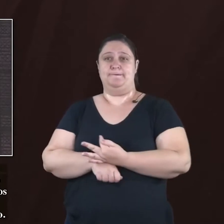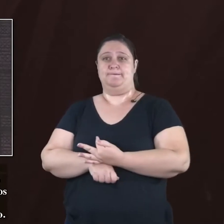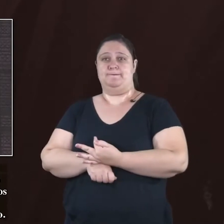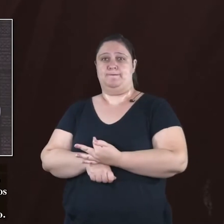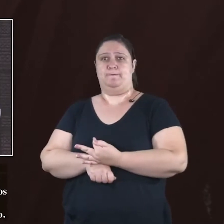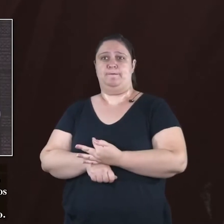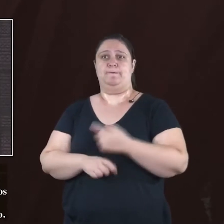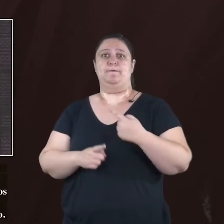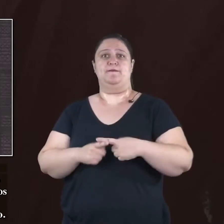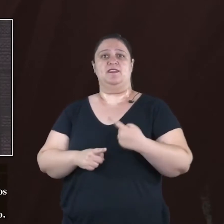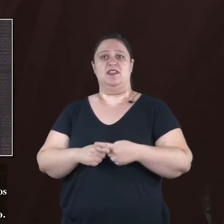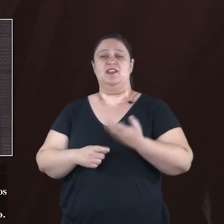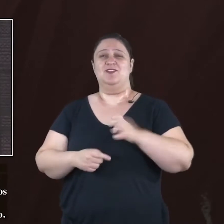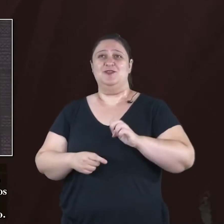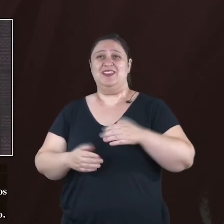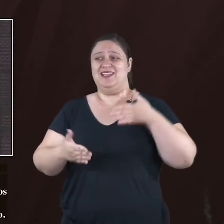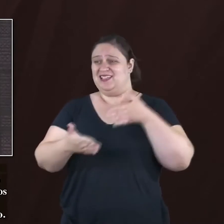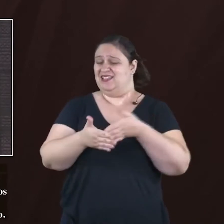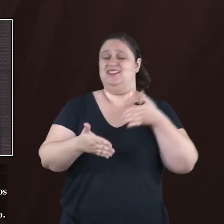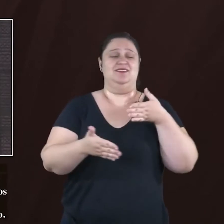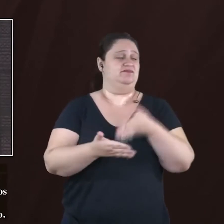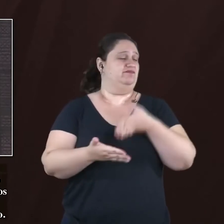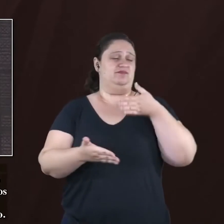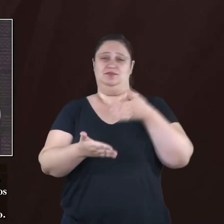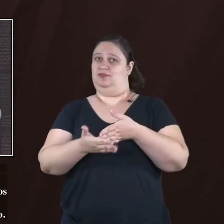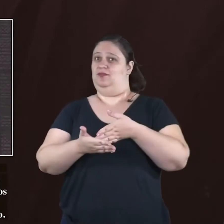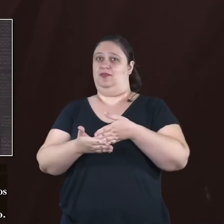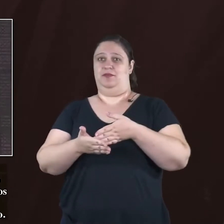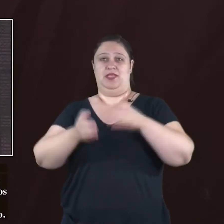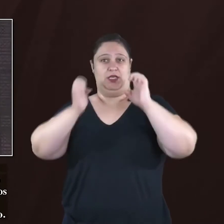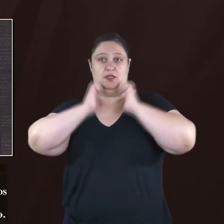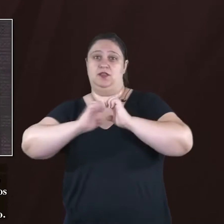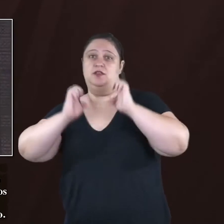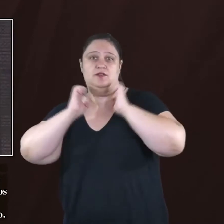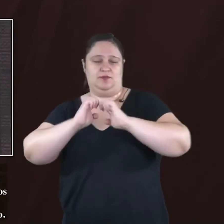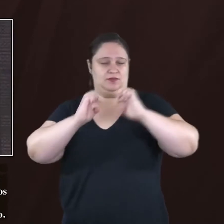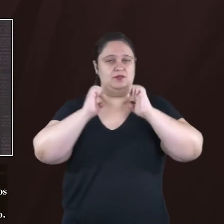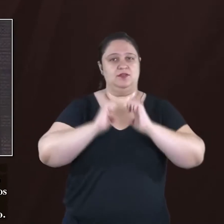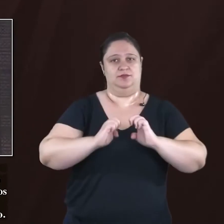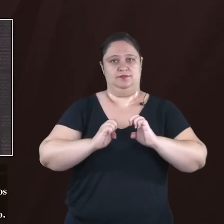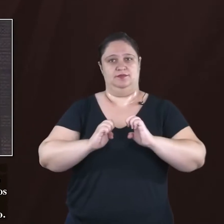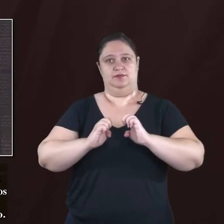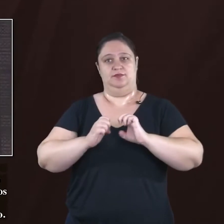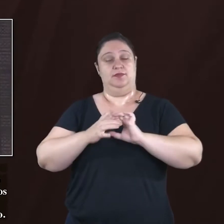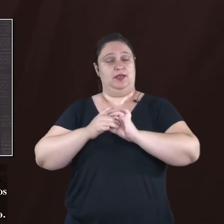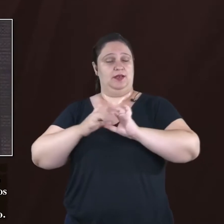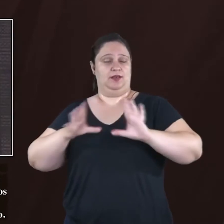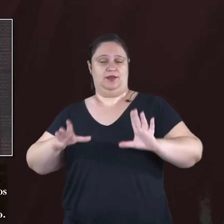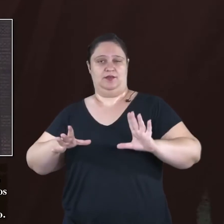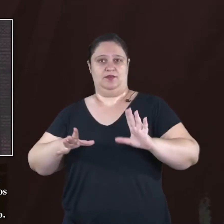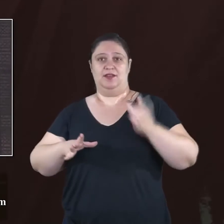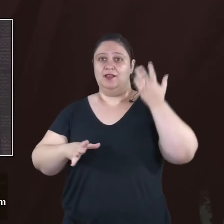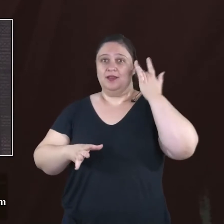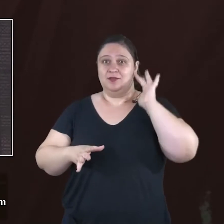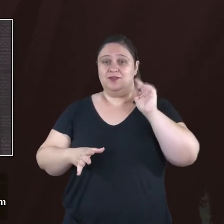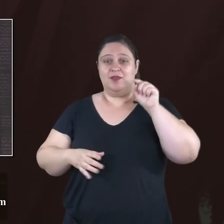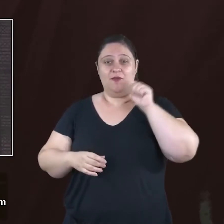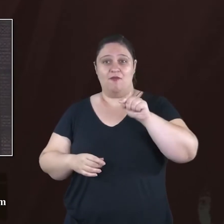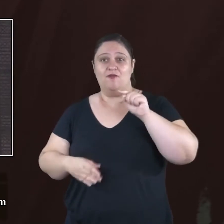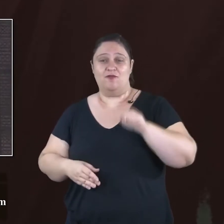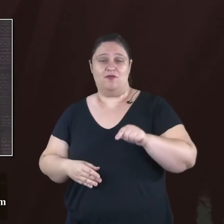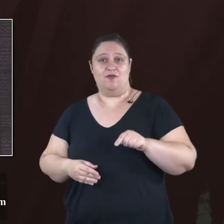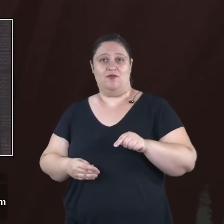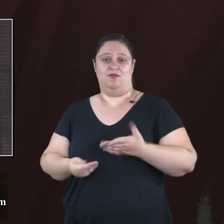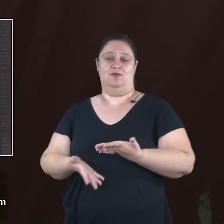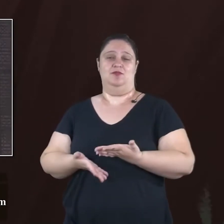criarmos qualquer obstáculo ao Evangelho de Cristo. Não sabeis vós, os que prestam serviço